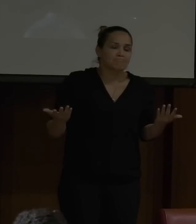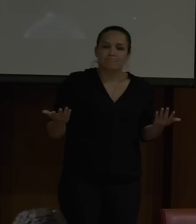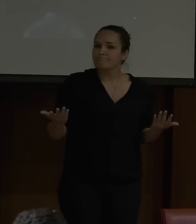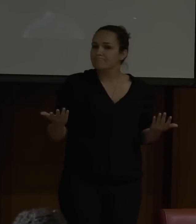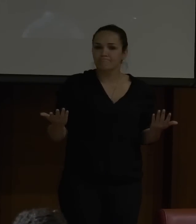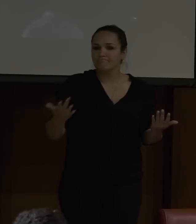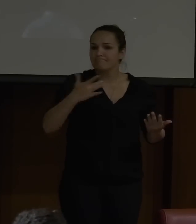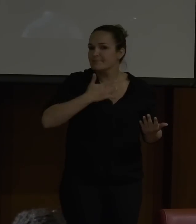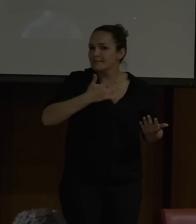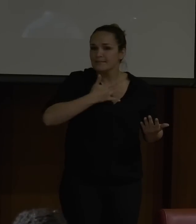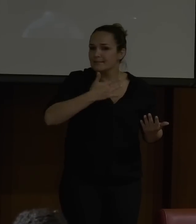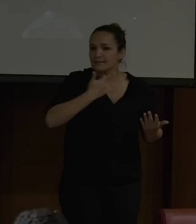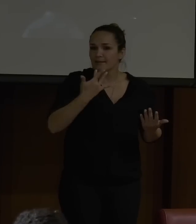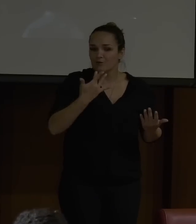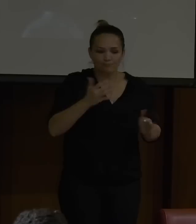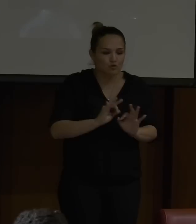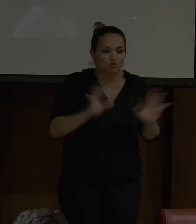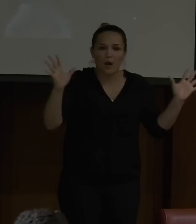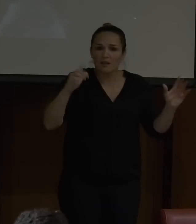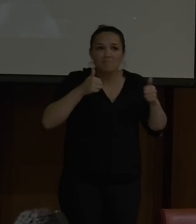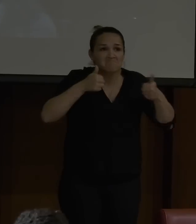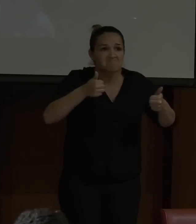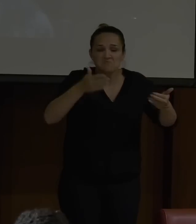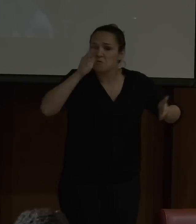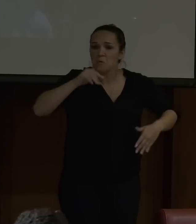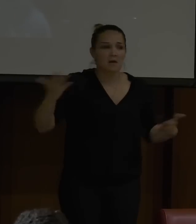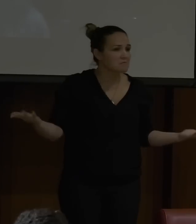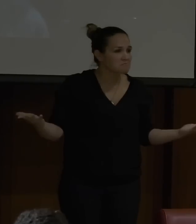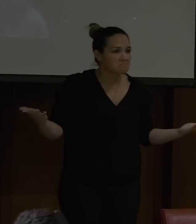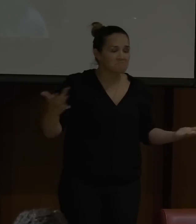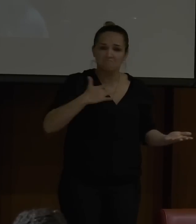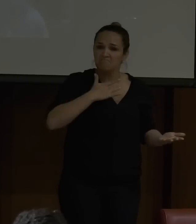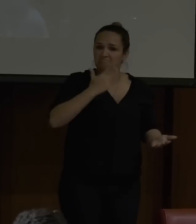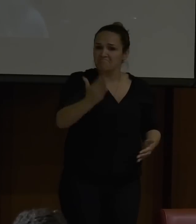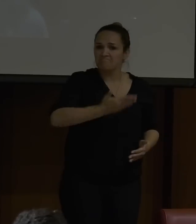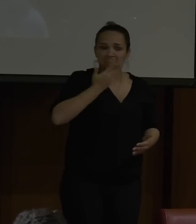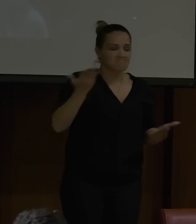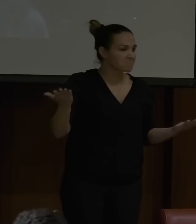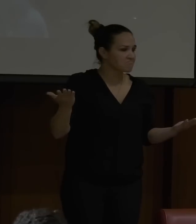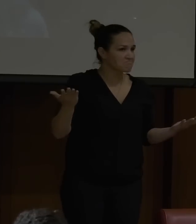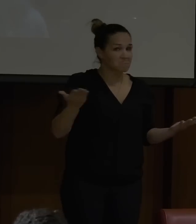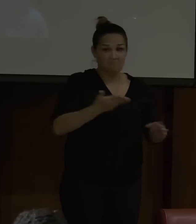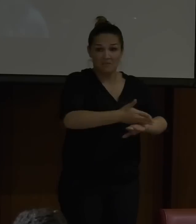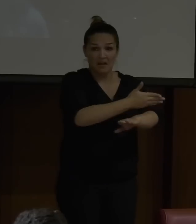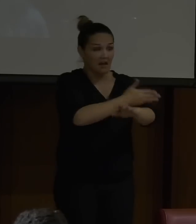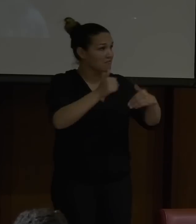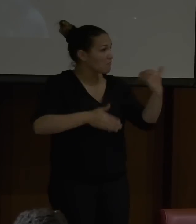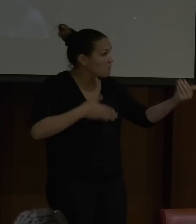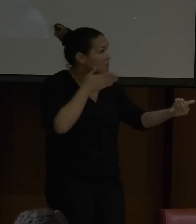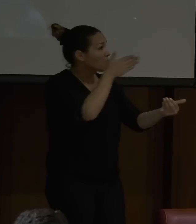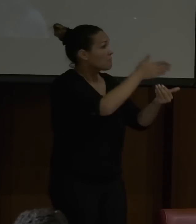que me siento un hombre sin suerte. Yo creo que fui a buscar algo